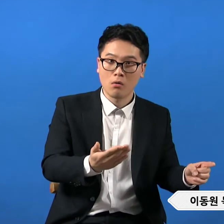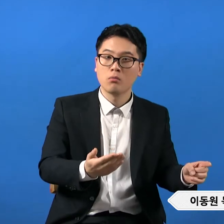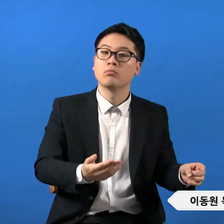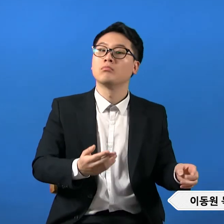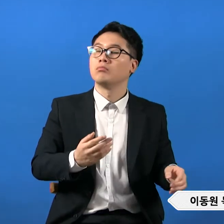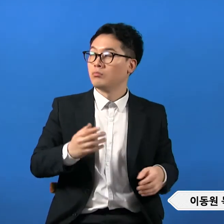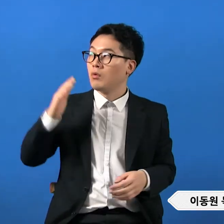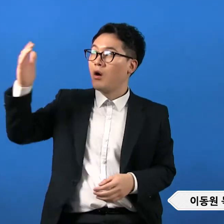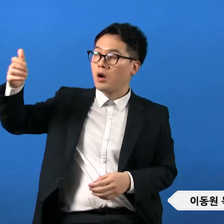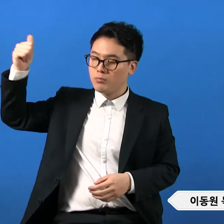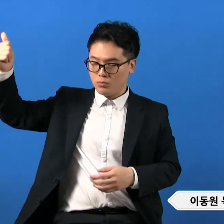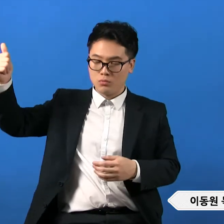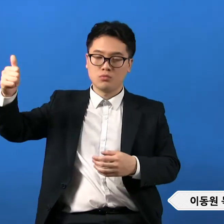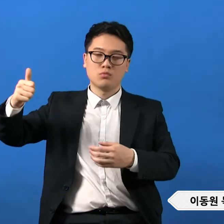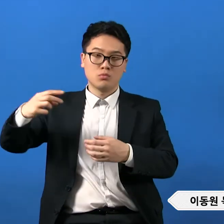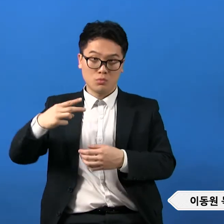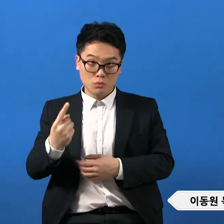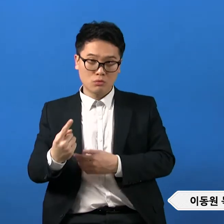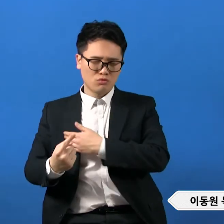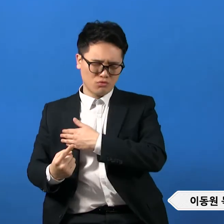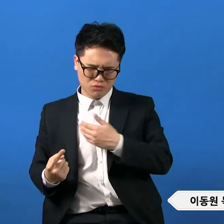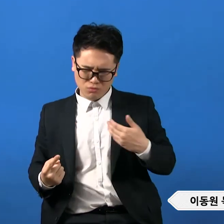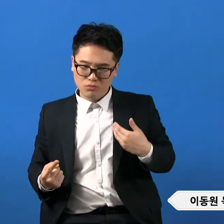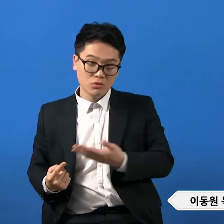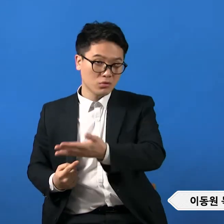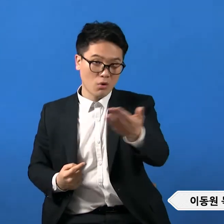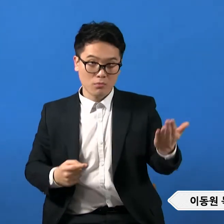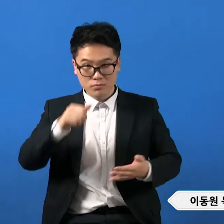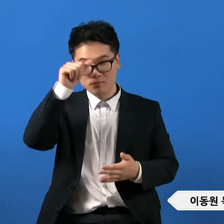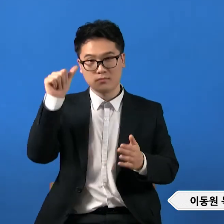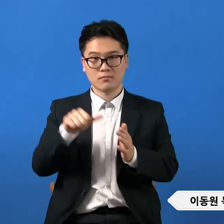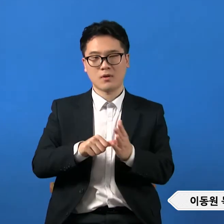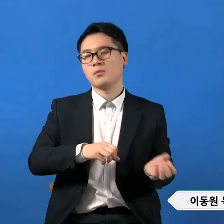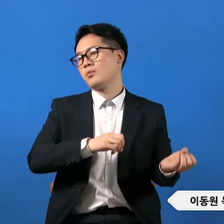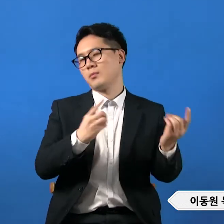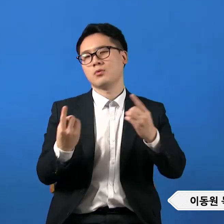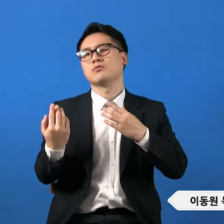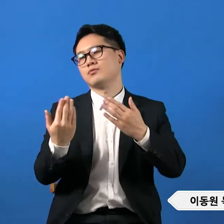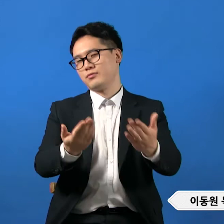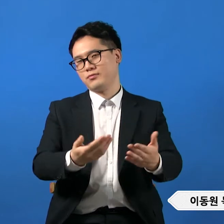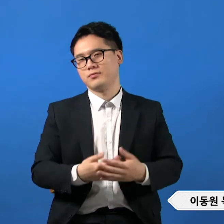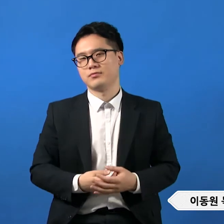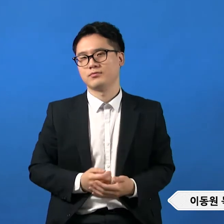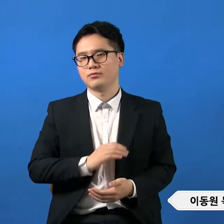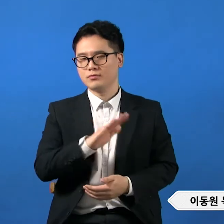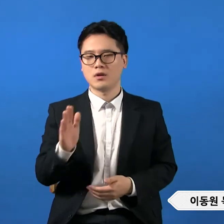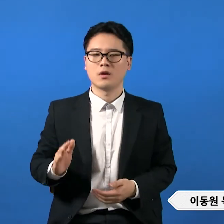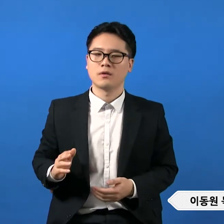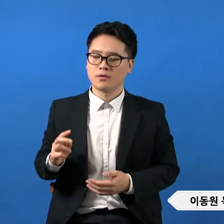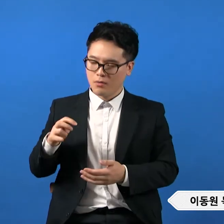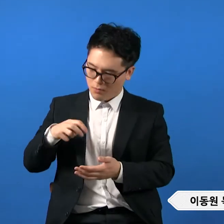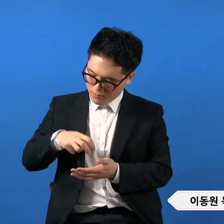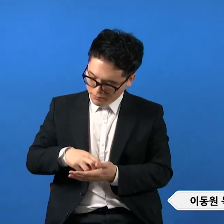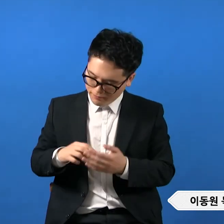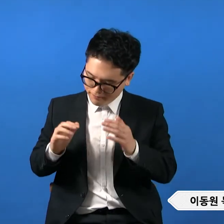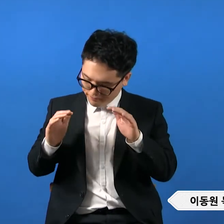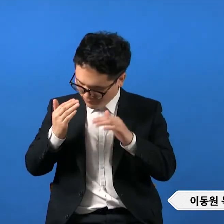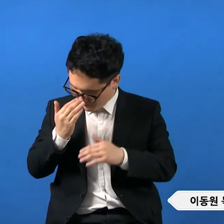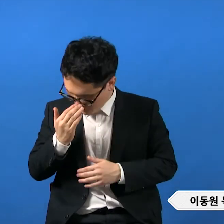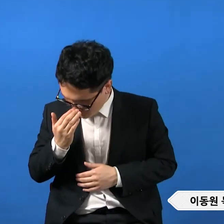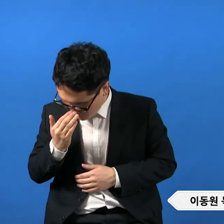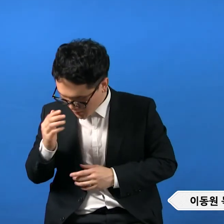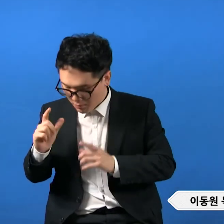못하시겠습니까? 우리가 참으로 기도하고 엎드린다면, 그리고 그분의 회복의 은총을 구한다면